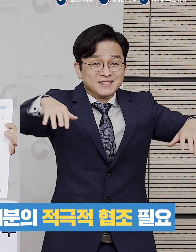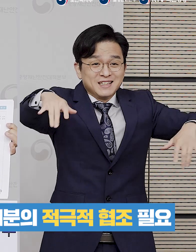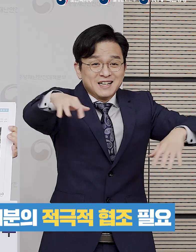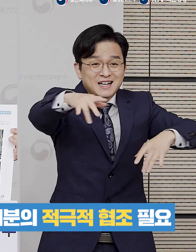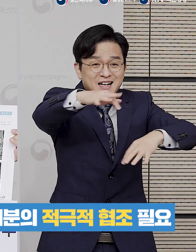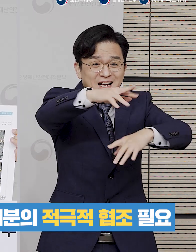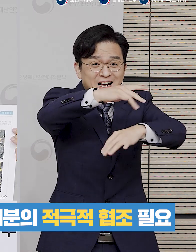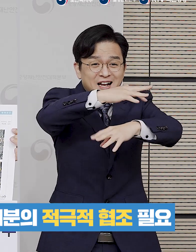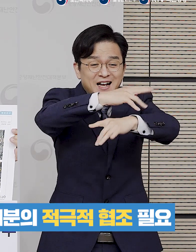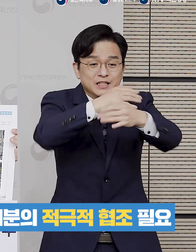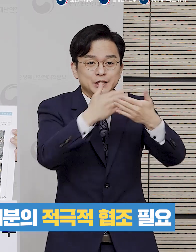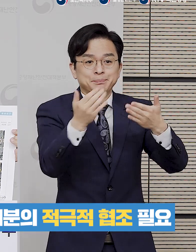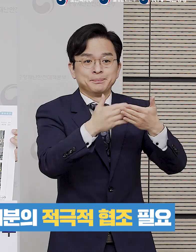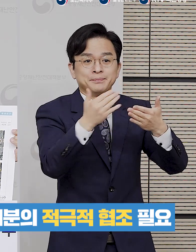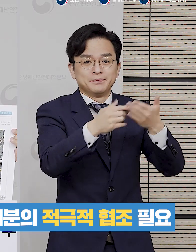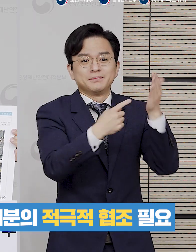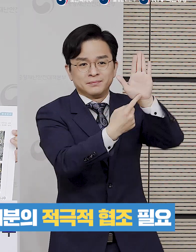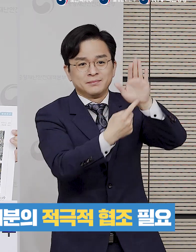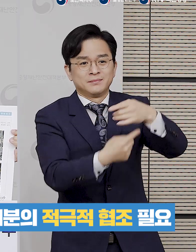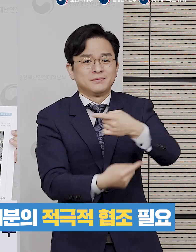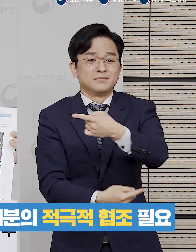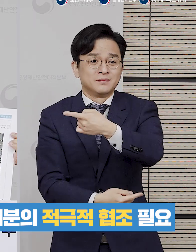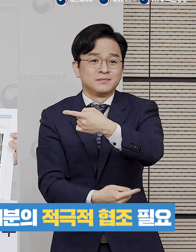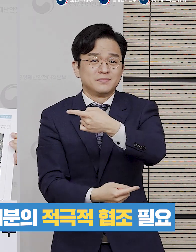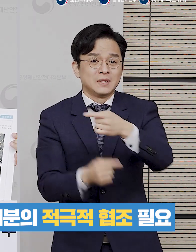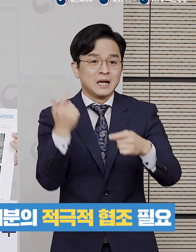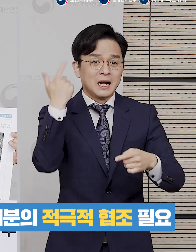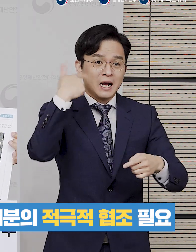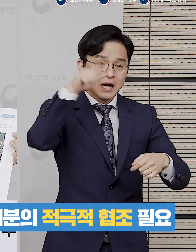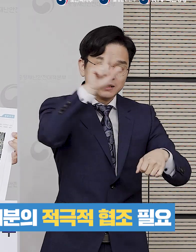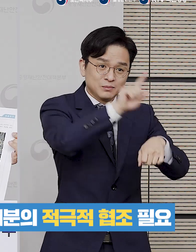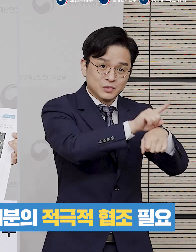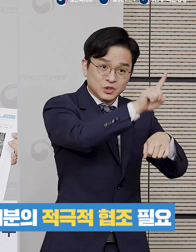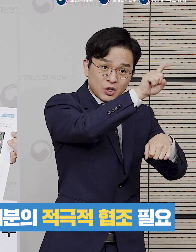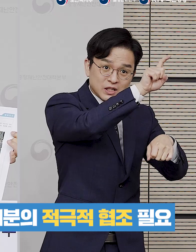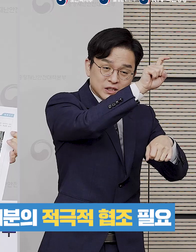많은 인구들이 이동하는지를 오전